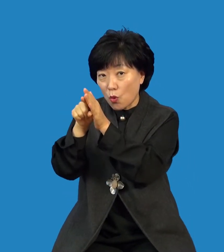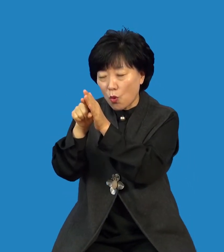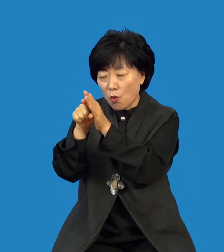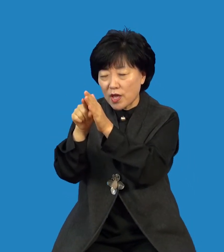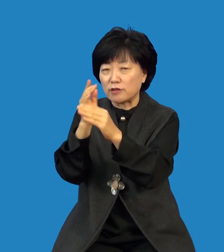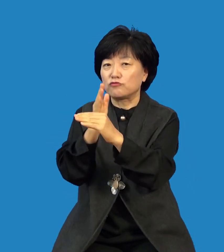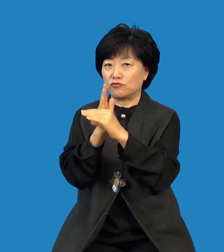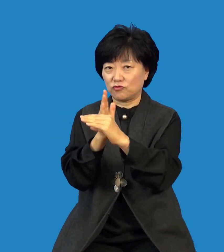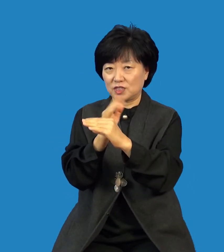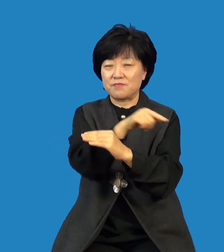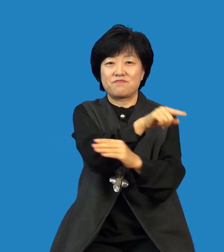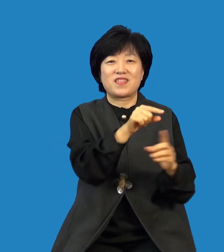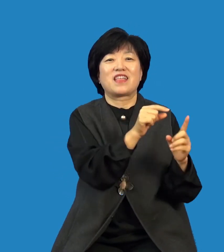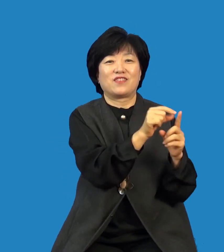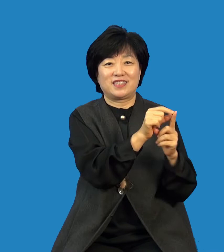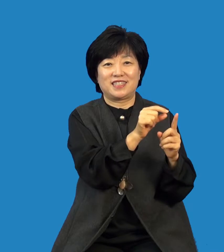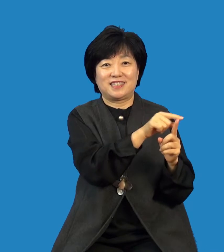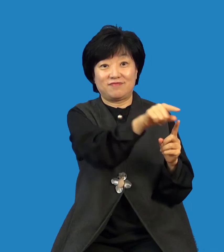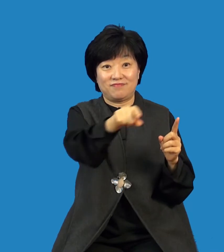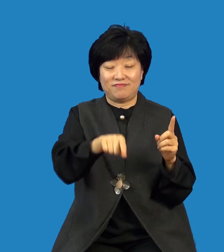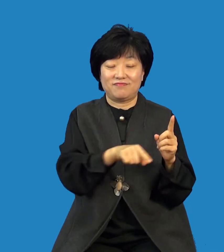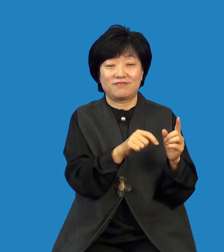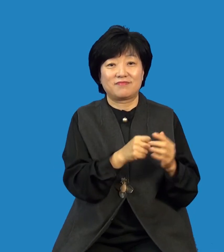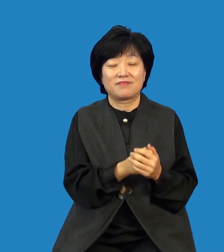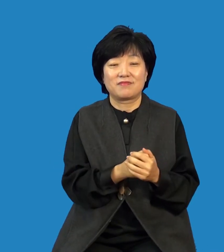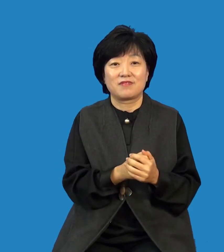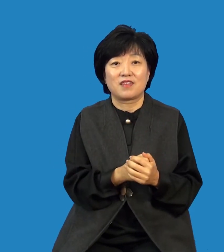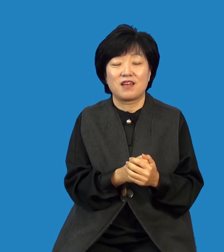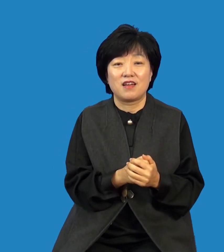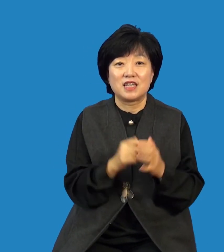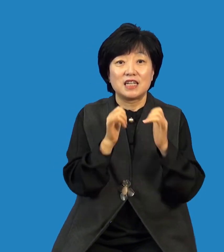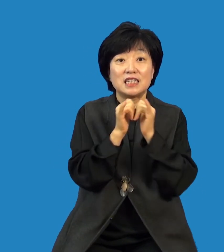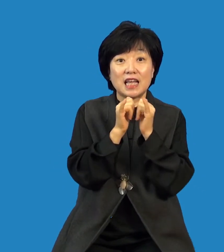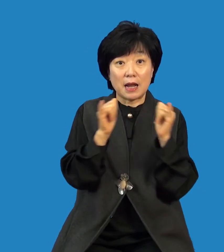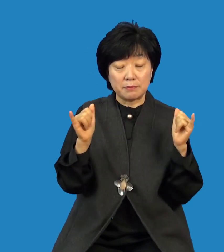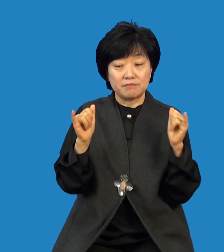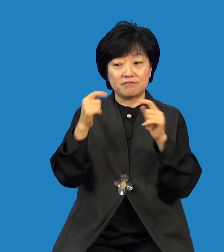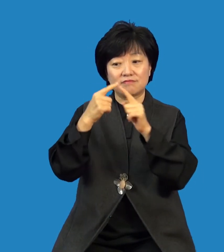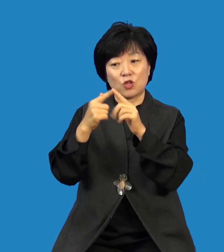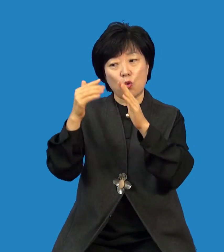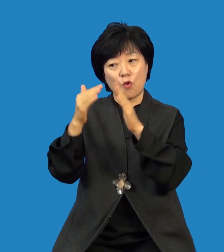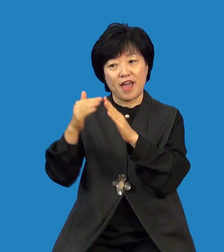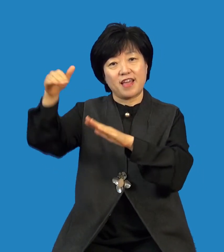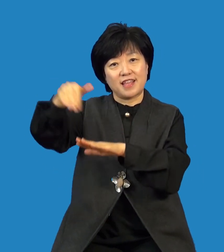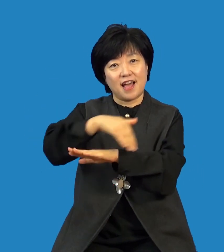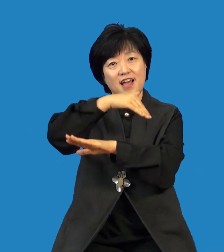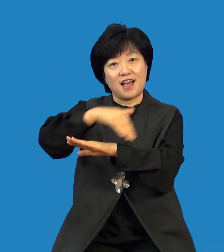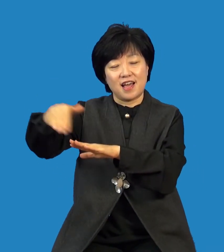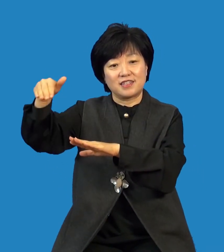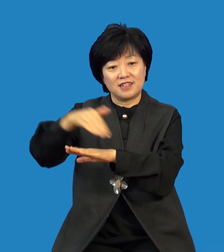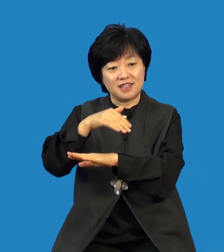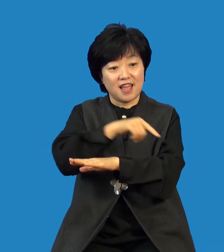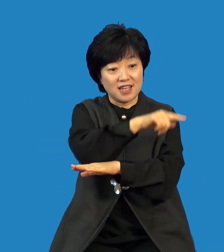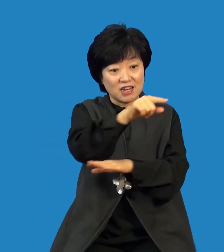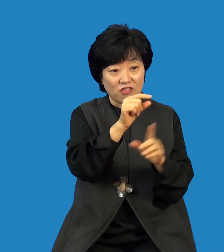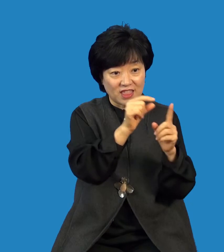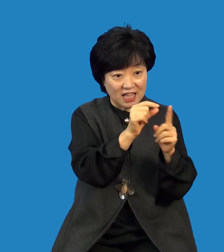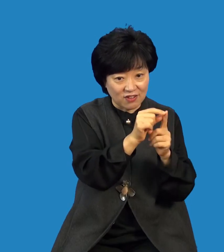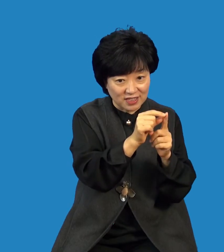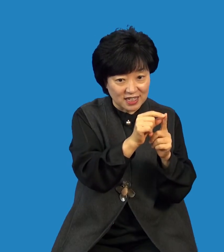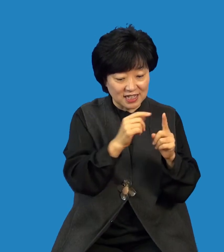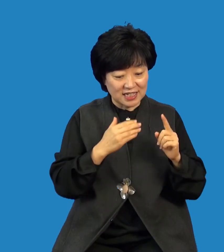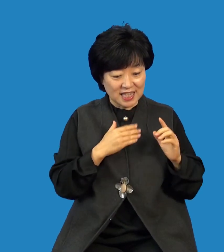담고 있는 그런 단어들일 겁니다. 사람들은 교회를 나오면서 이런 단어들을 기대하지요.